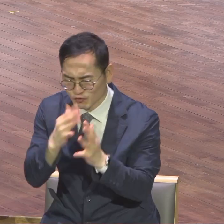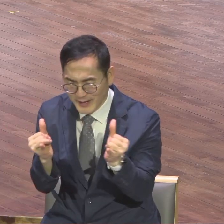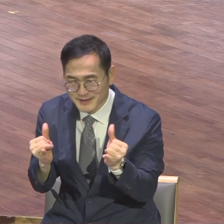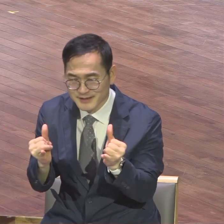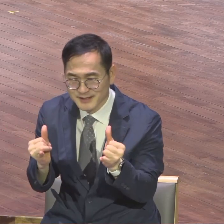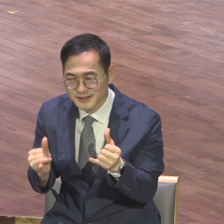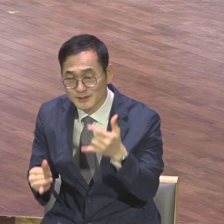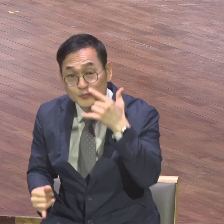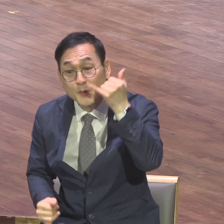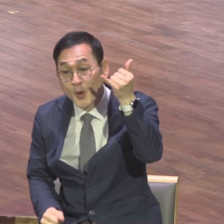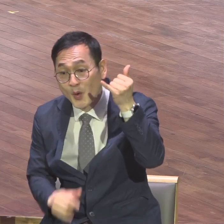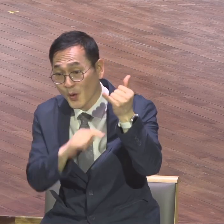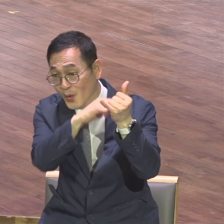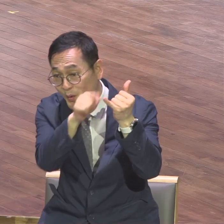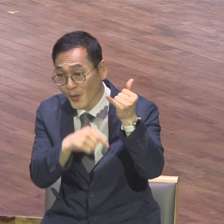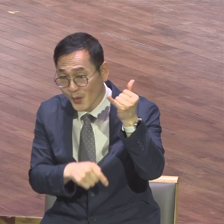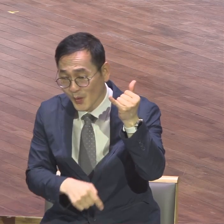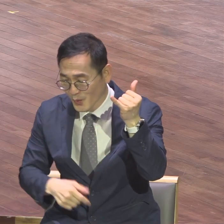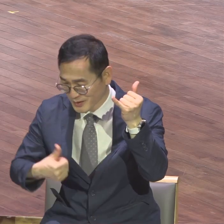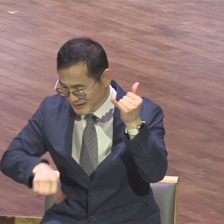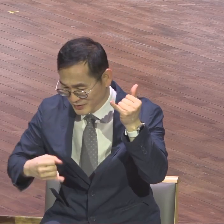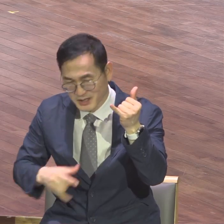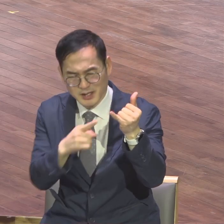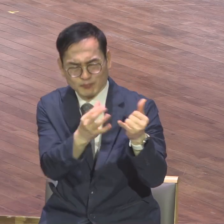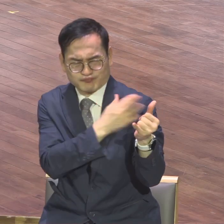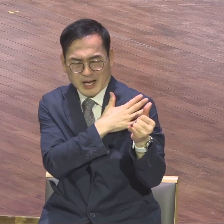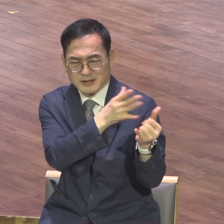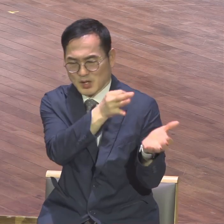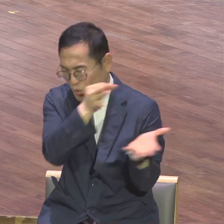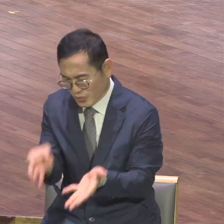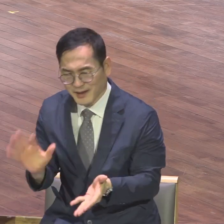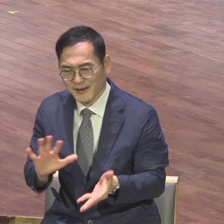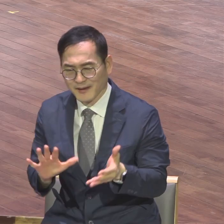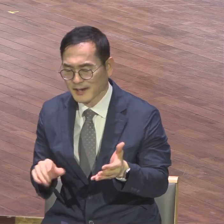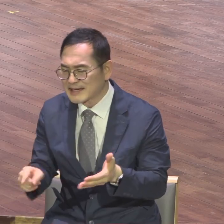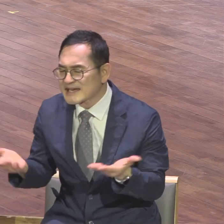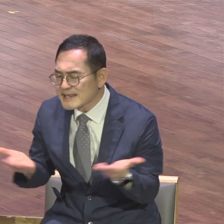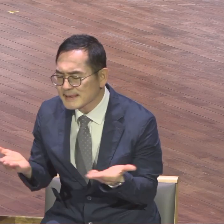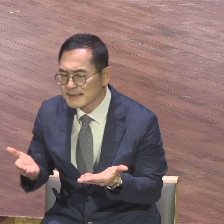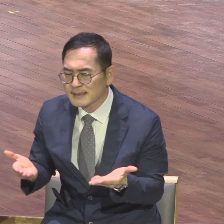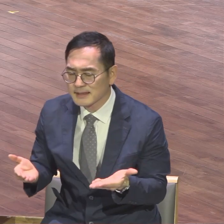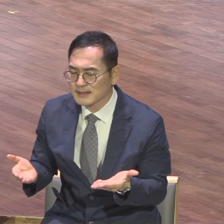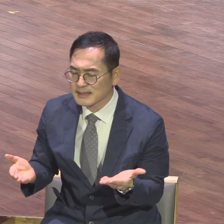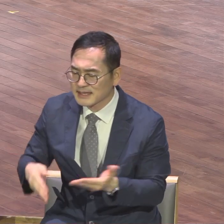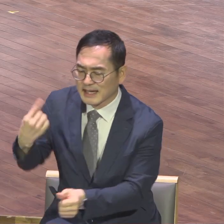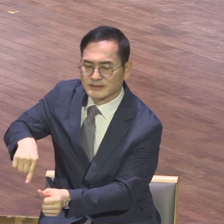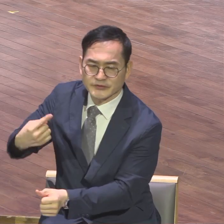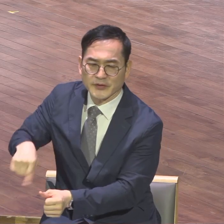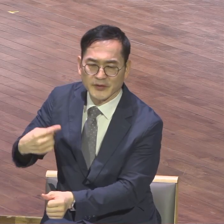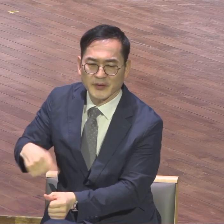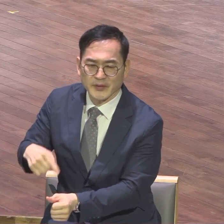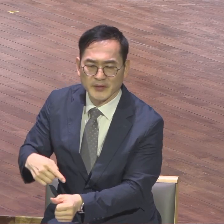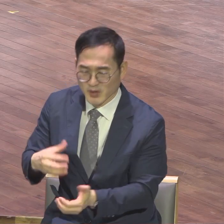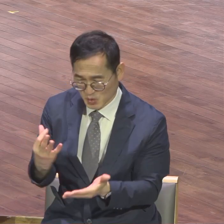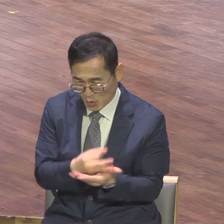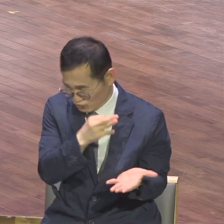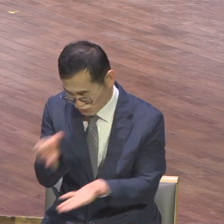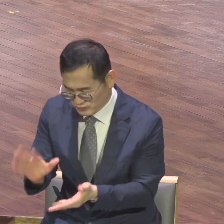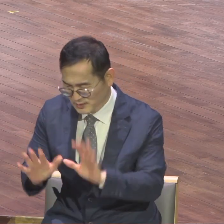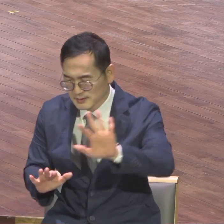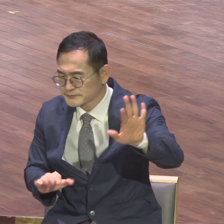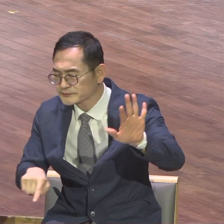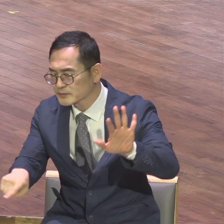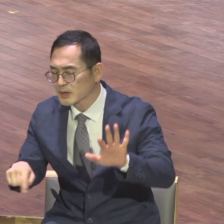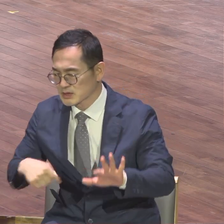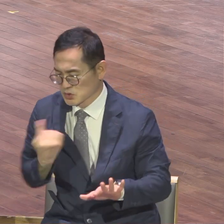아무리 잘 살아도 자식들에게 하나의 직업을 가질 수 있는, 전문성을 가질 수 있는